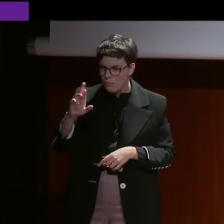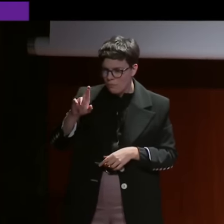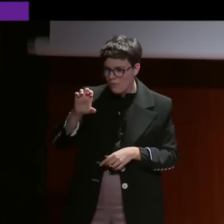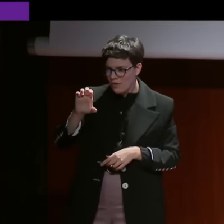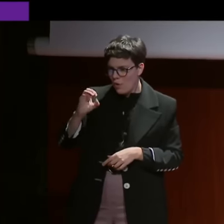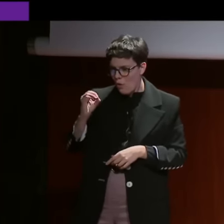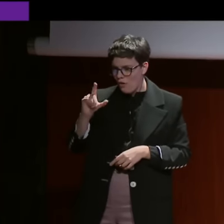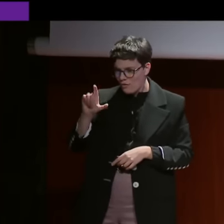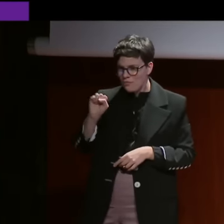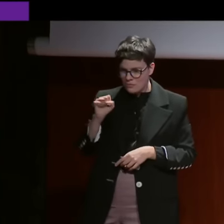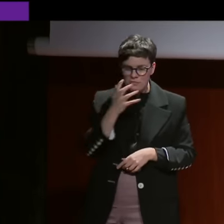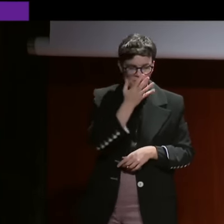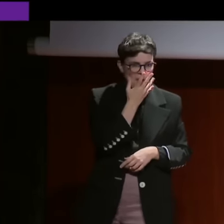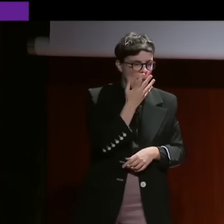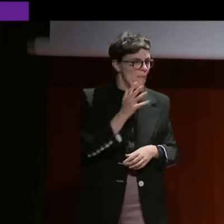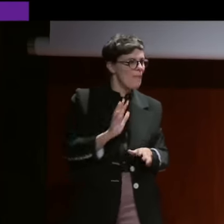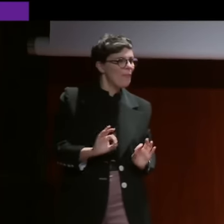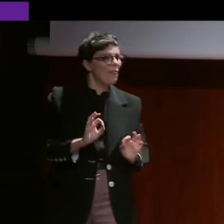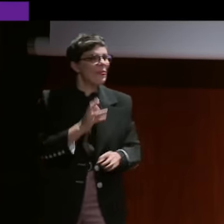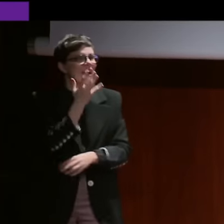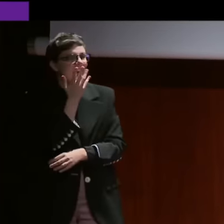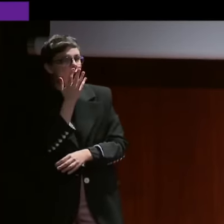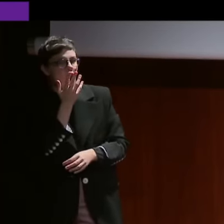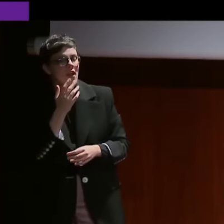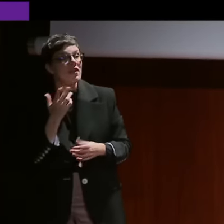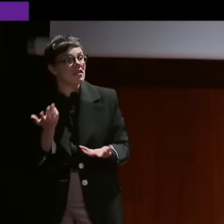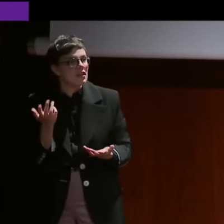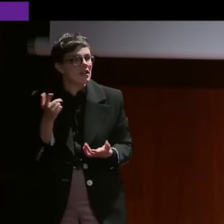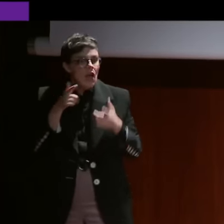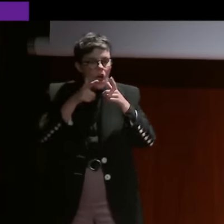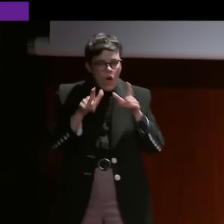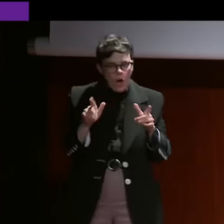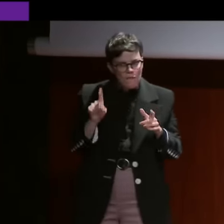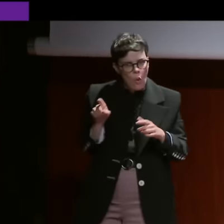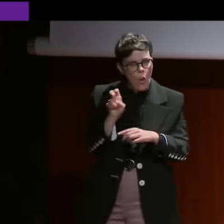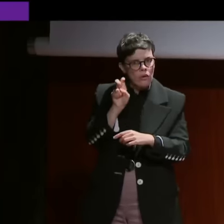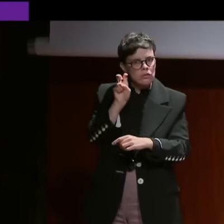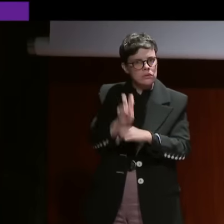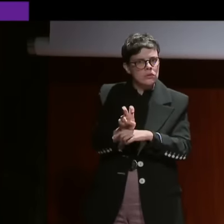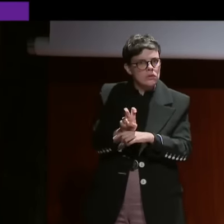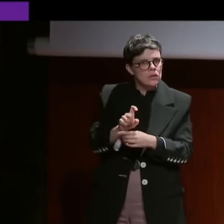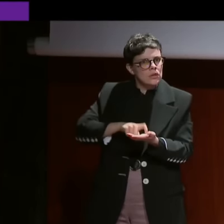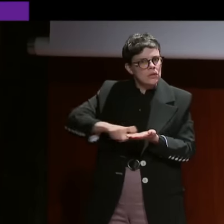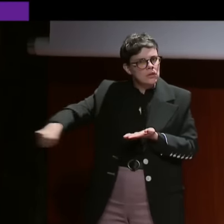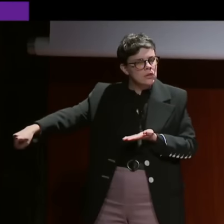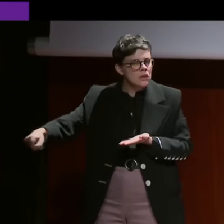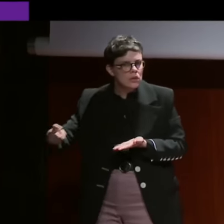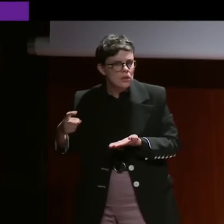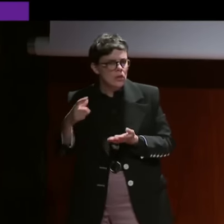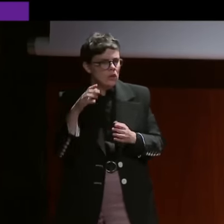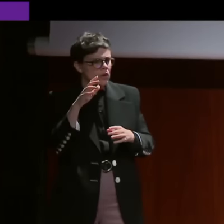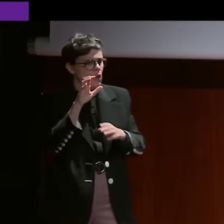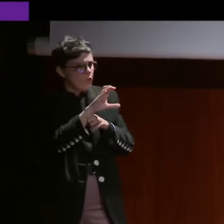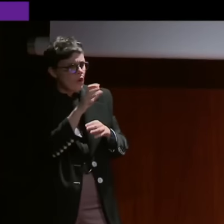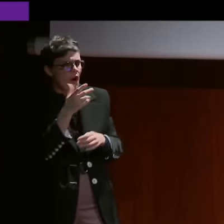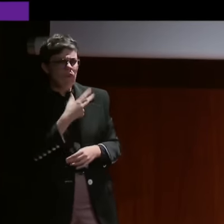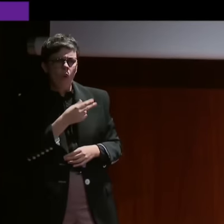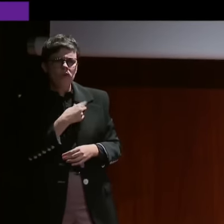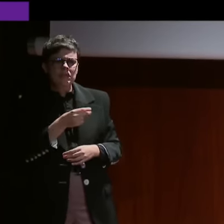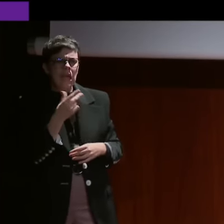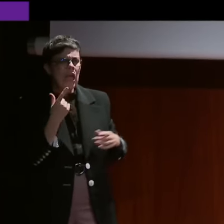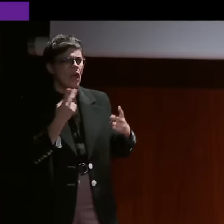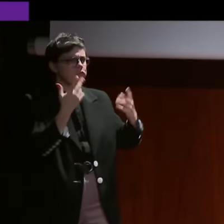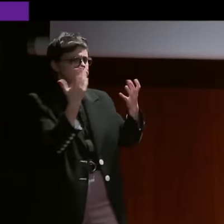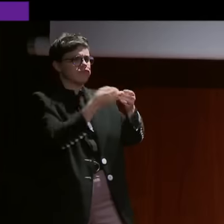bon, l'identité martiniquaise passe au travers aussi du créole, et que c'est une langue dont il faut garder une